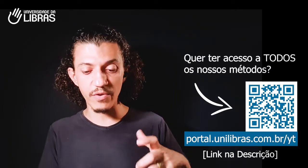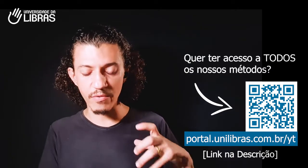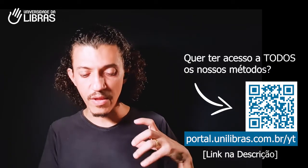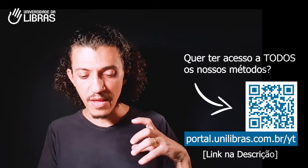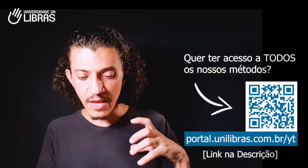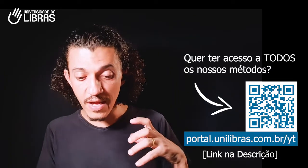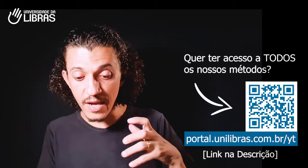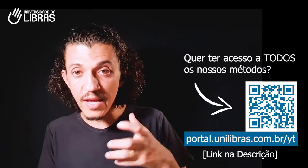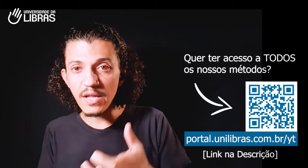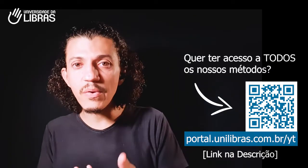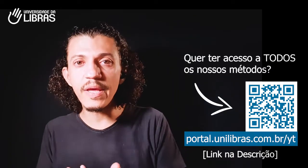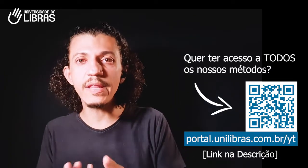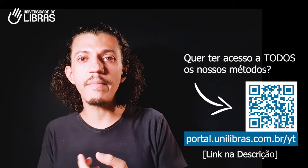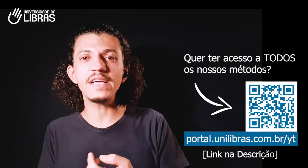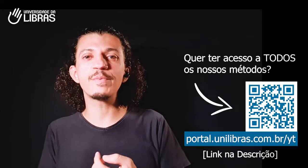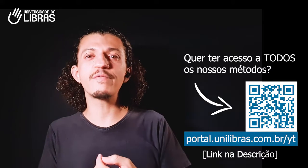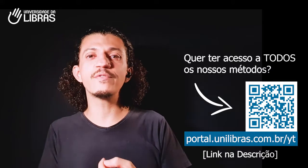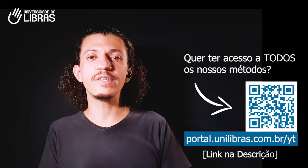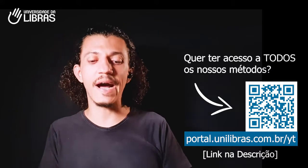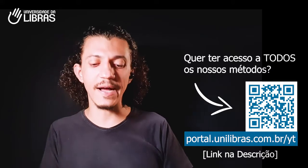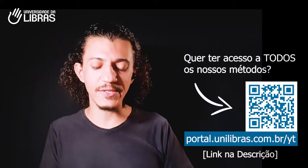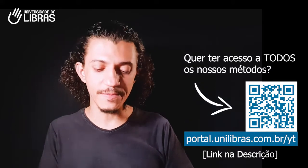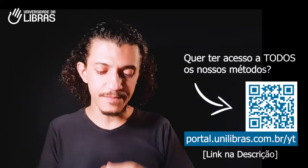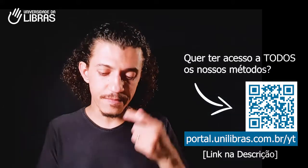métodos foram ganhando ainda mais profundidade